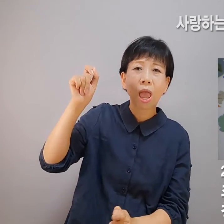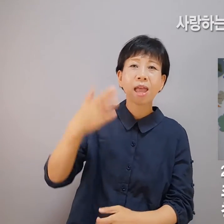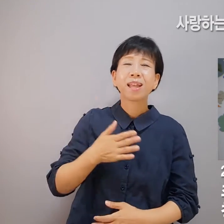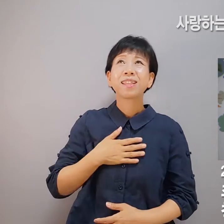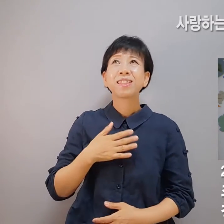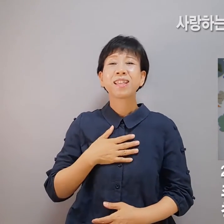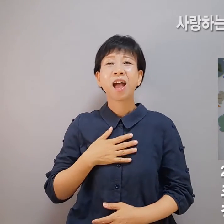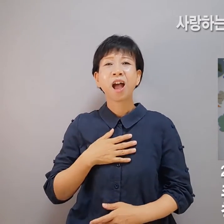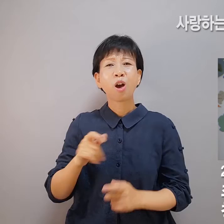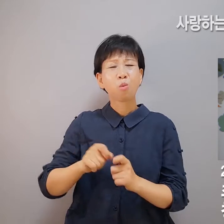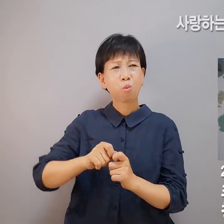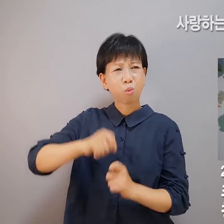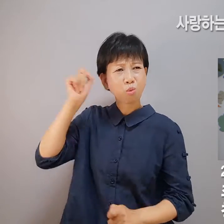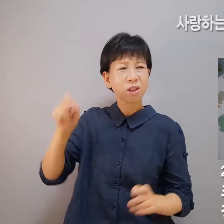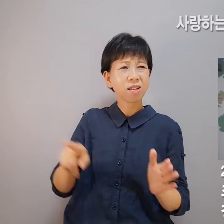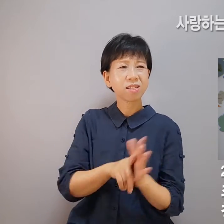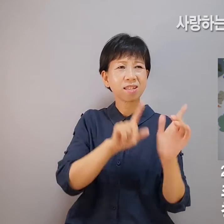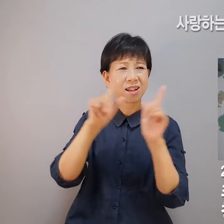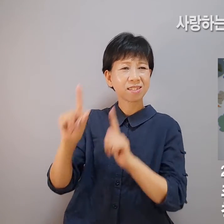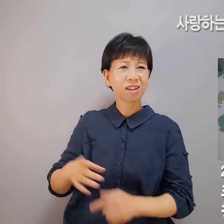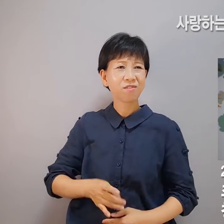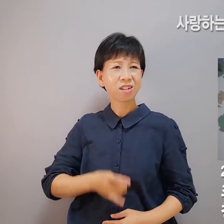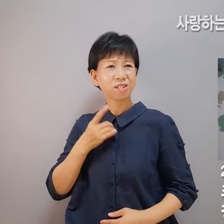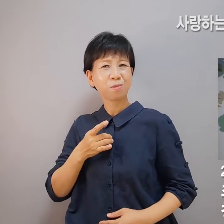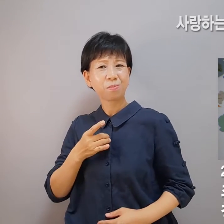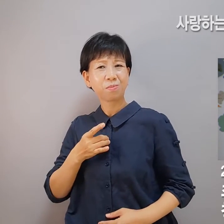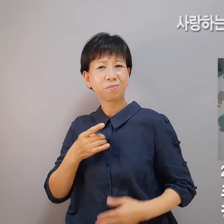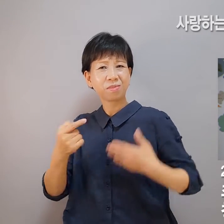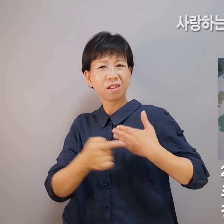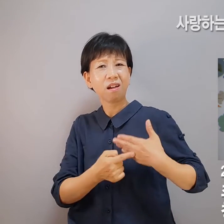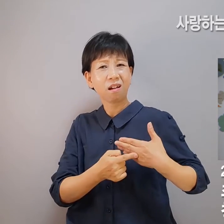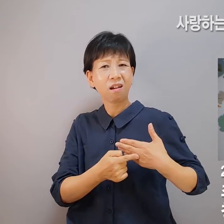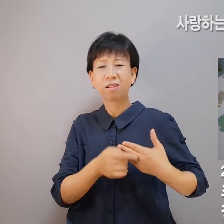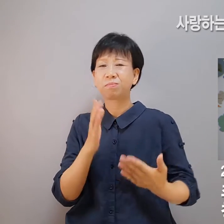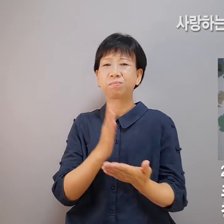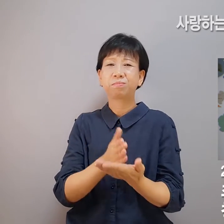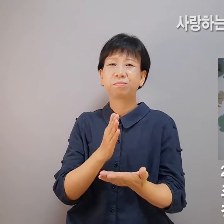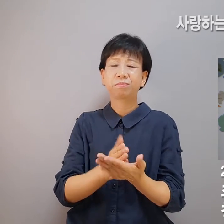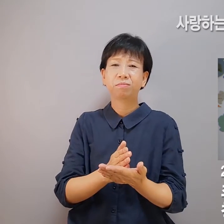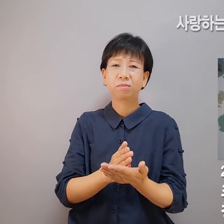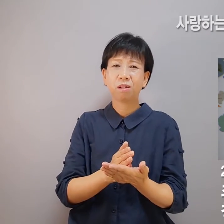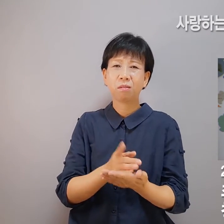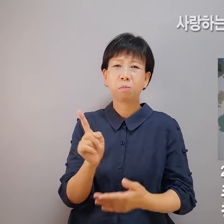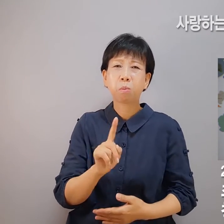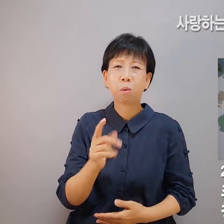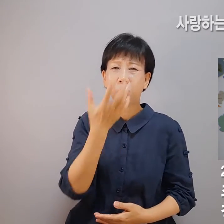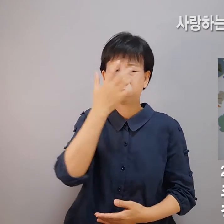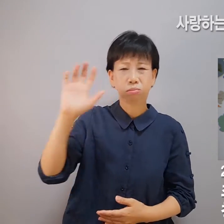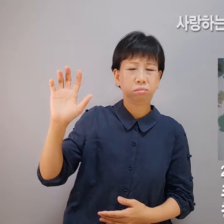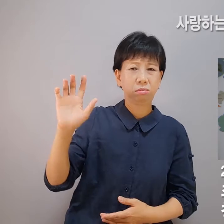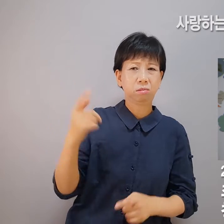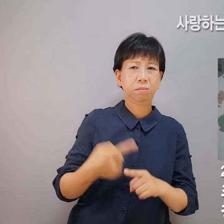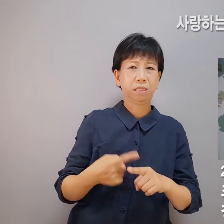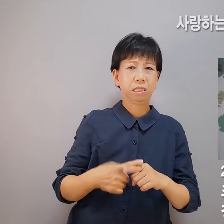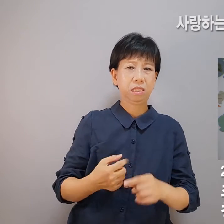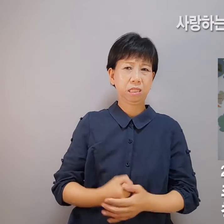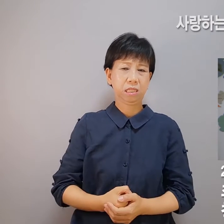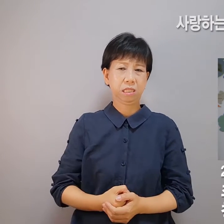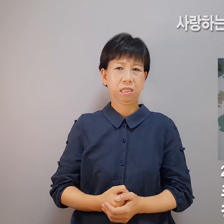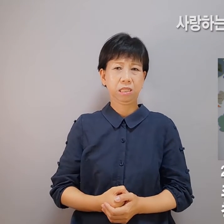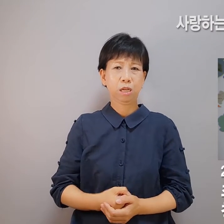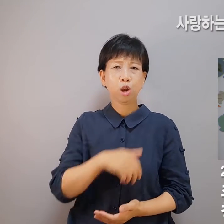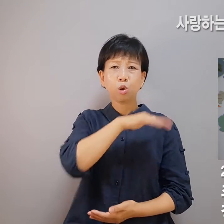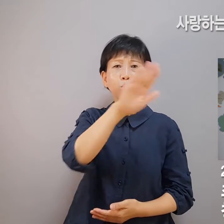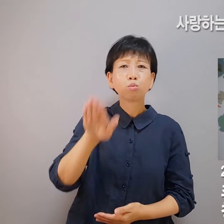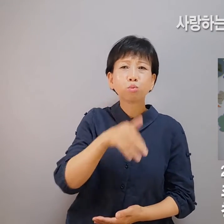오래 신앙생활 했으니까 의로울 거야, 그런 척하지 마세요. 다 위선이고 위장일 수 있어요. 우리는 죄 오염과